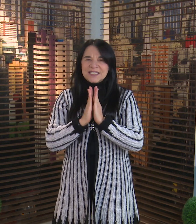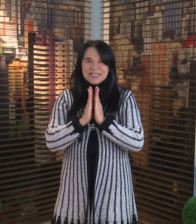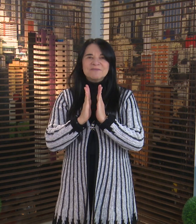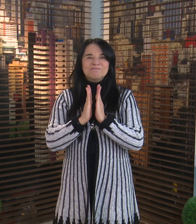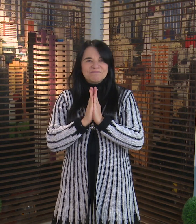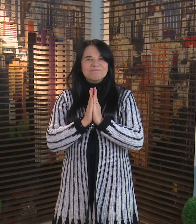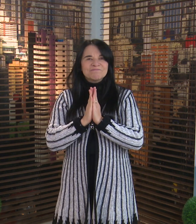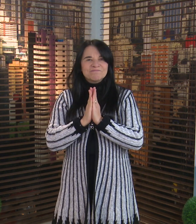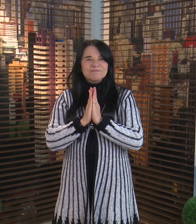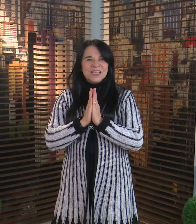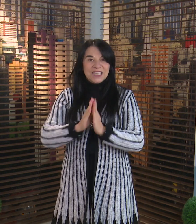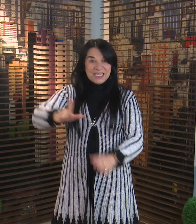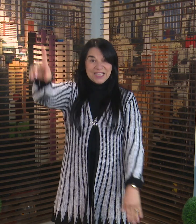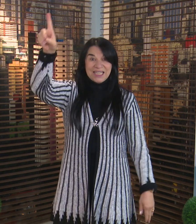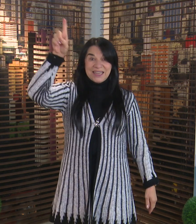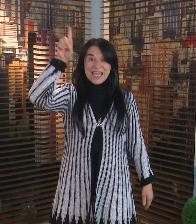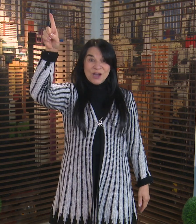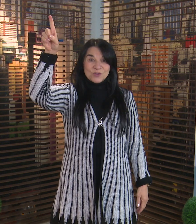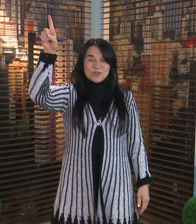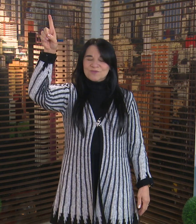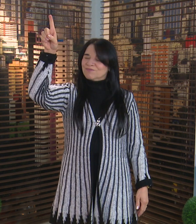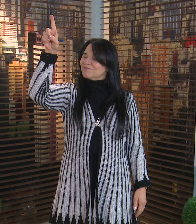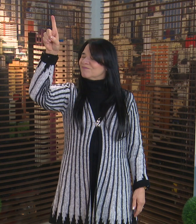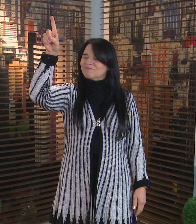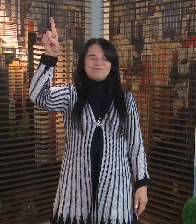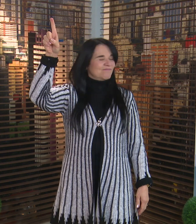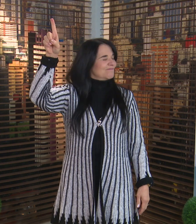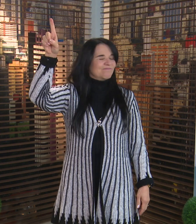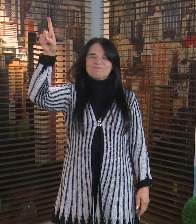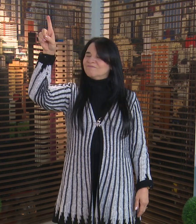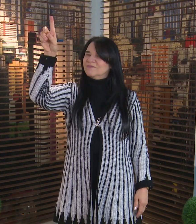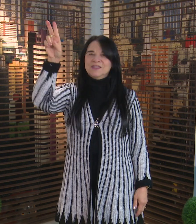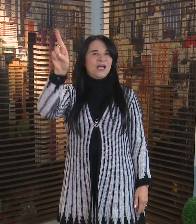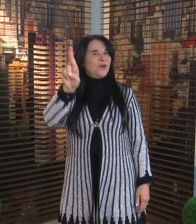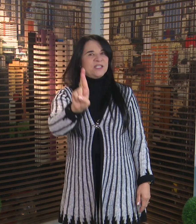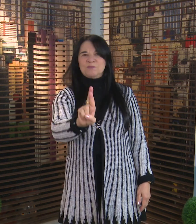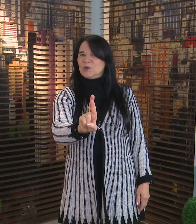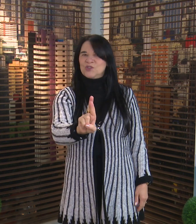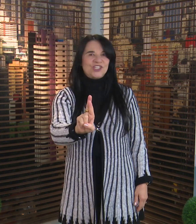orações que Deus não responde.